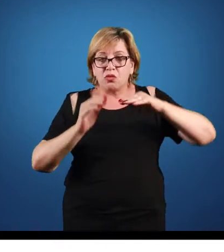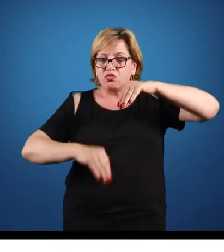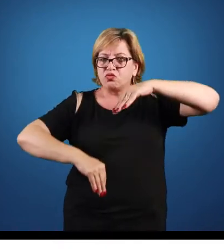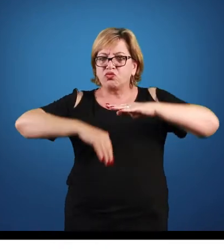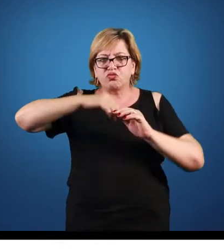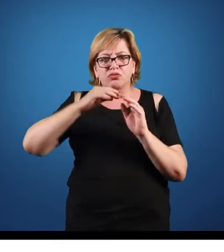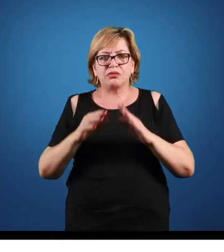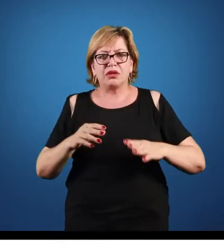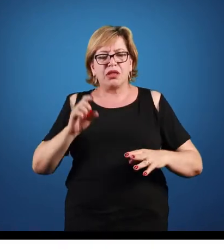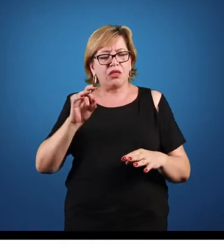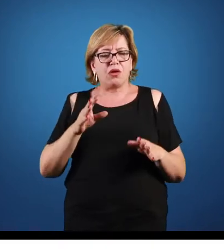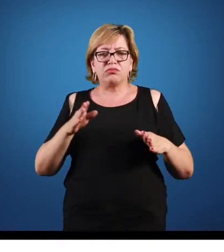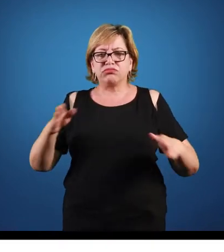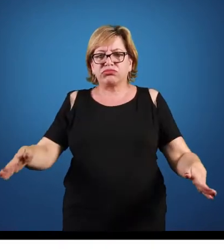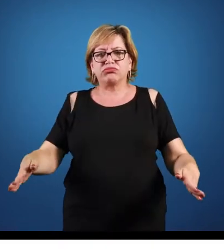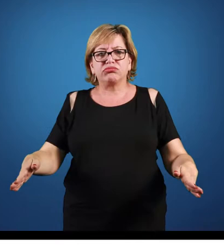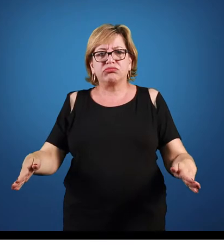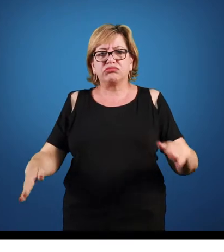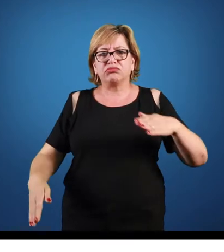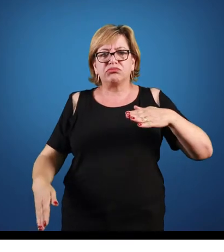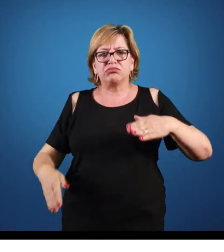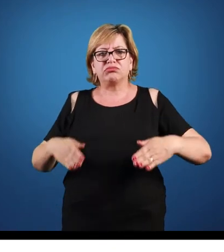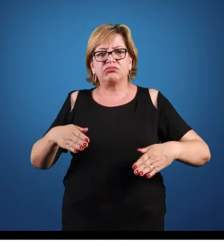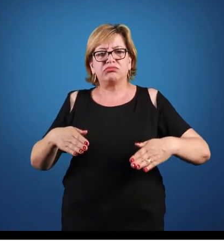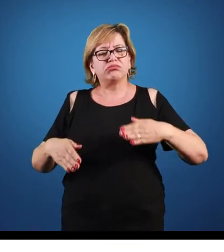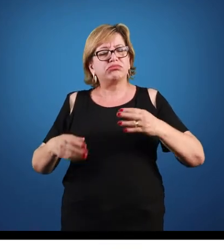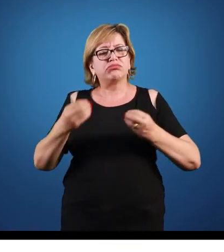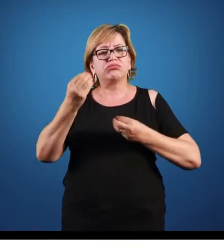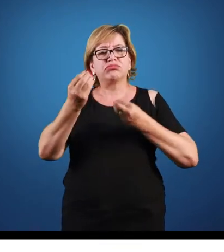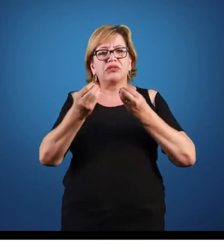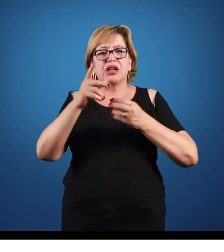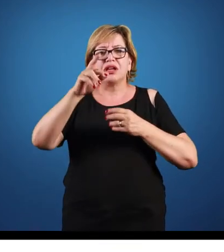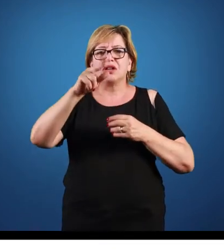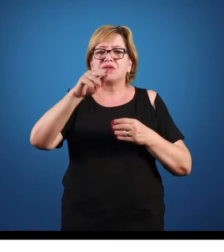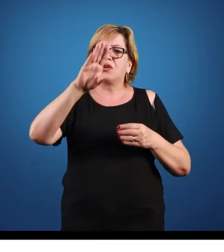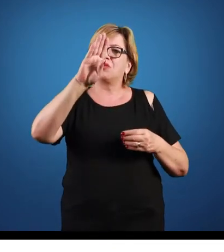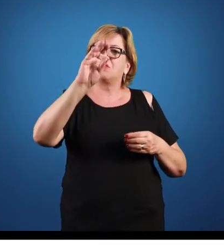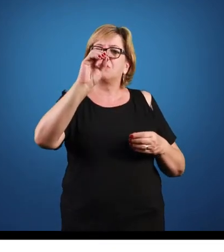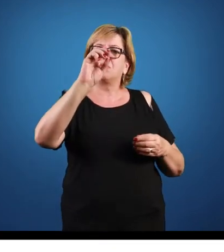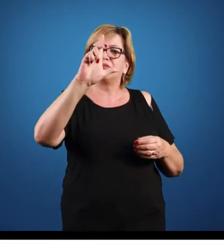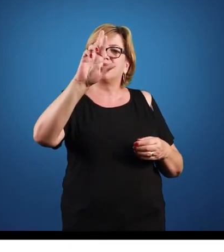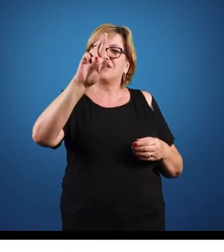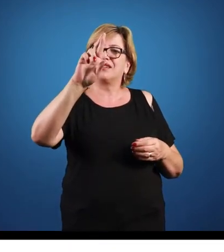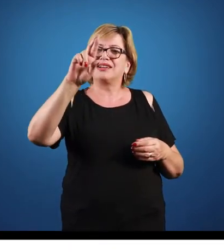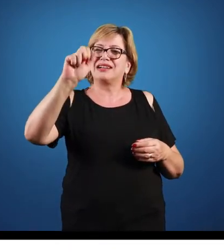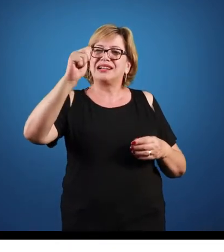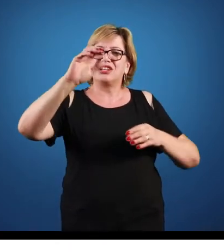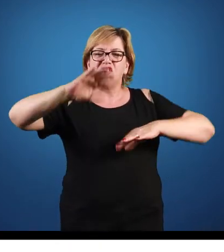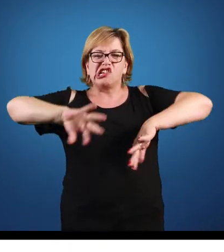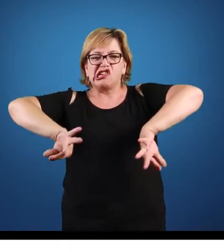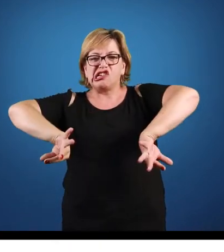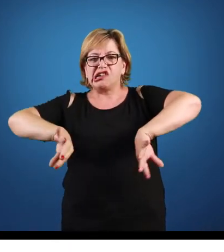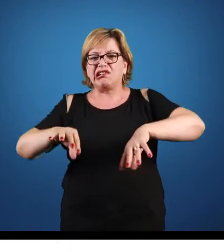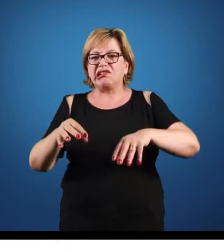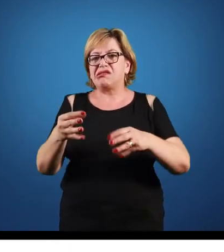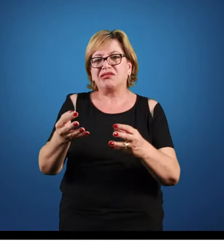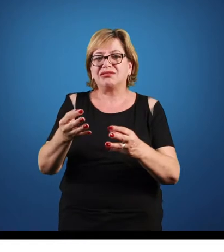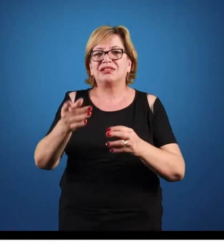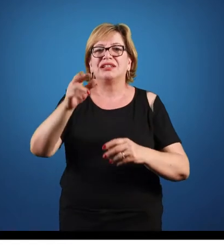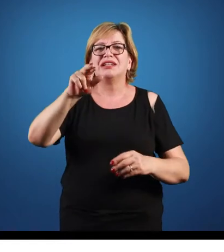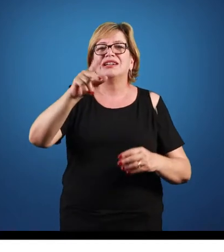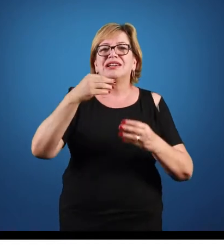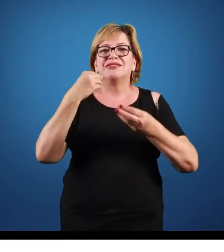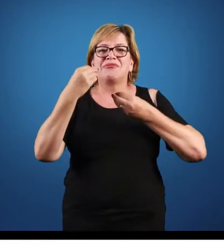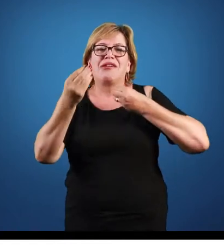no braço é só o morango vai poder fazer um movimento como se fosse de borracha qual é no desenho que consegue torcer o braço dele do jeito